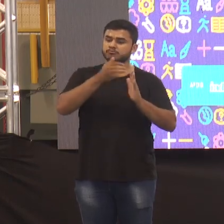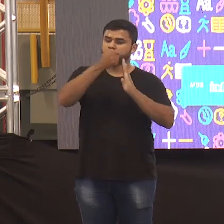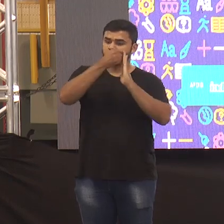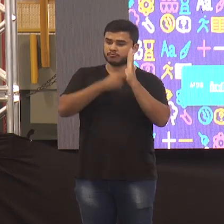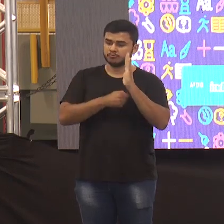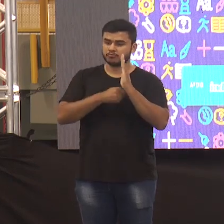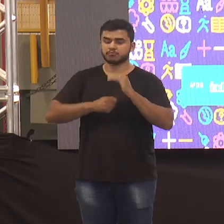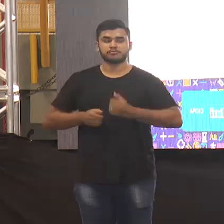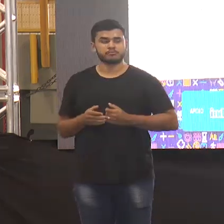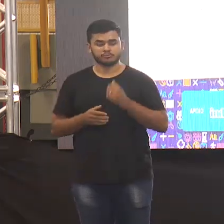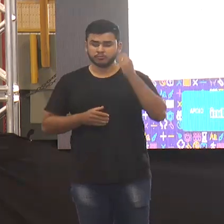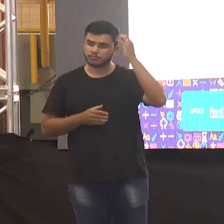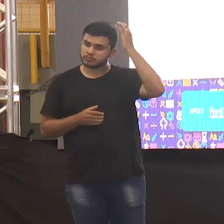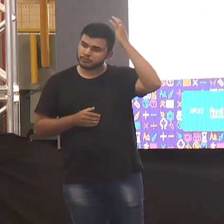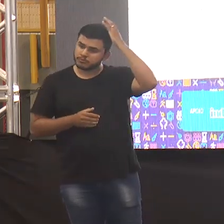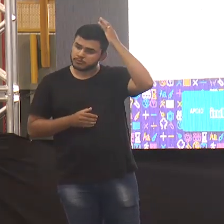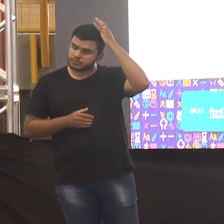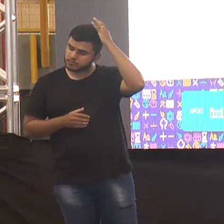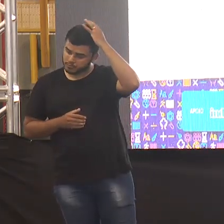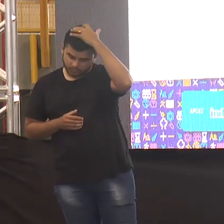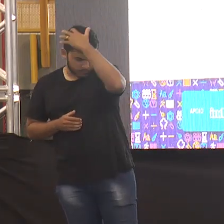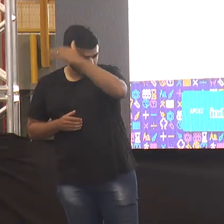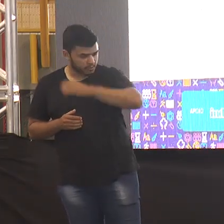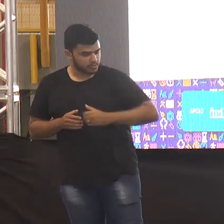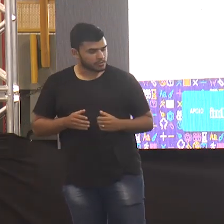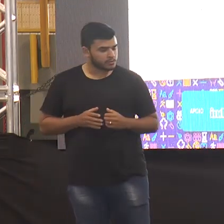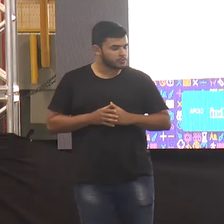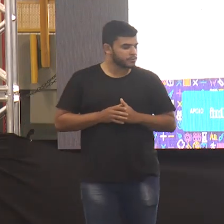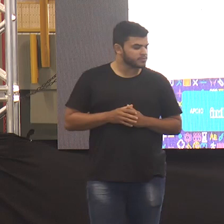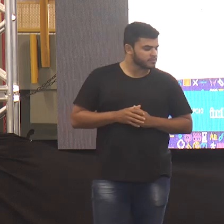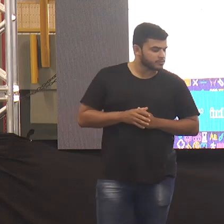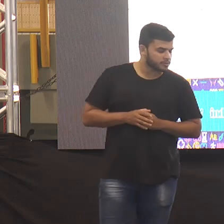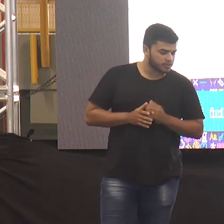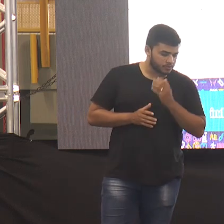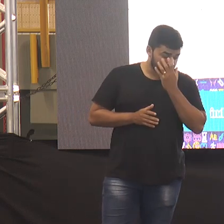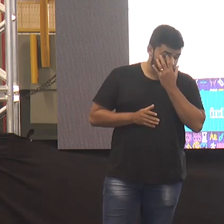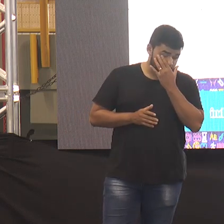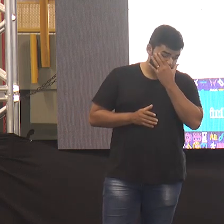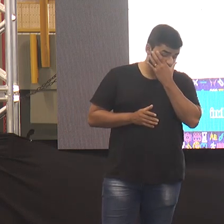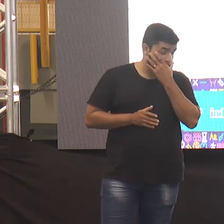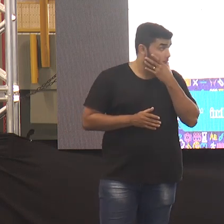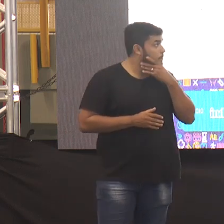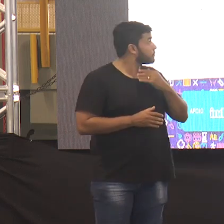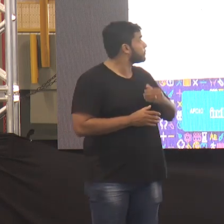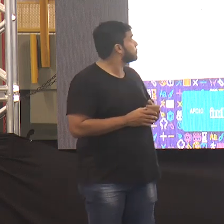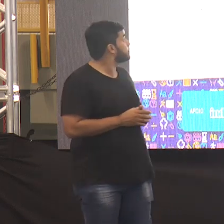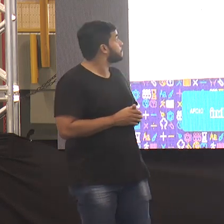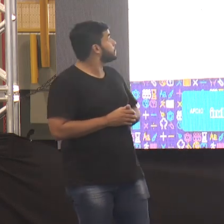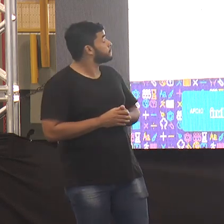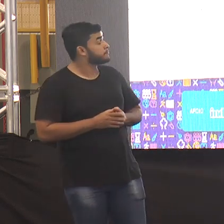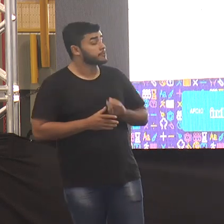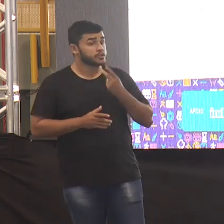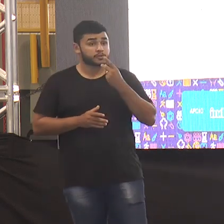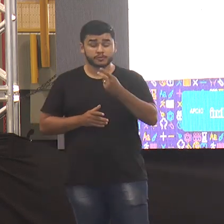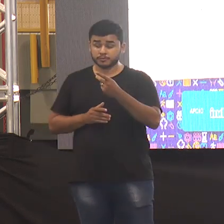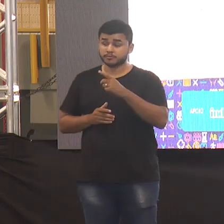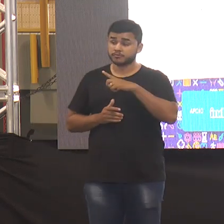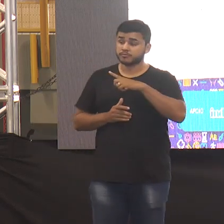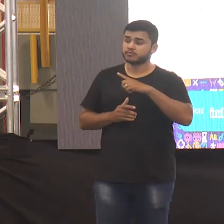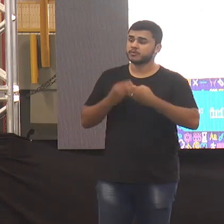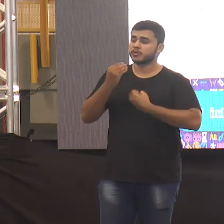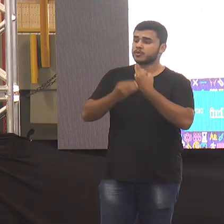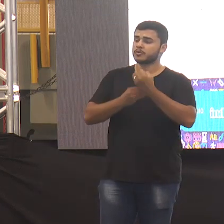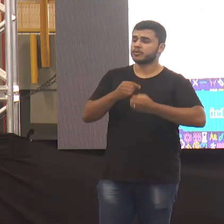lá. Hoje nós vamos falar sobre romantismo e realismo no Brasil.